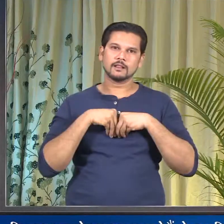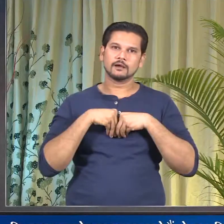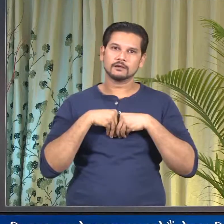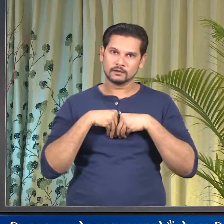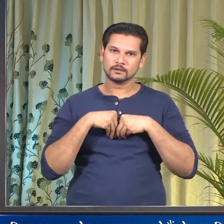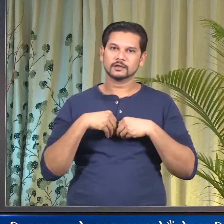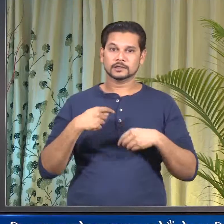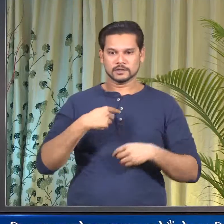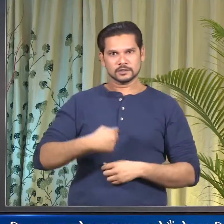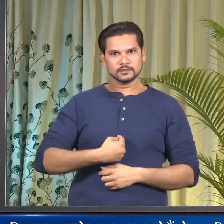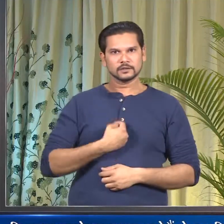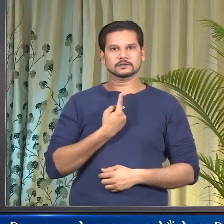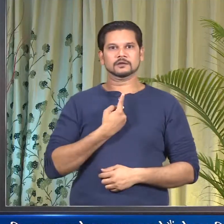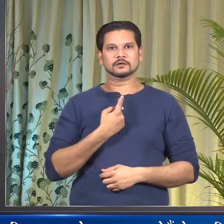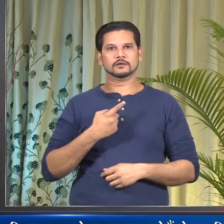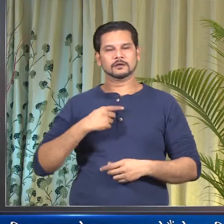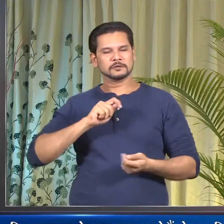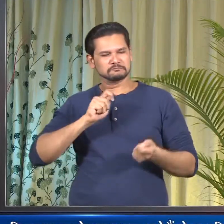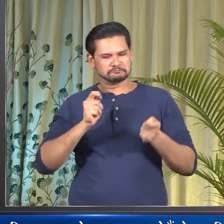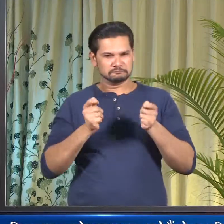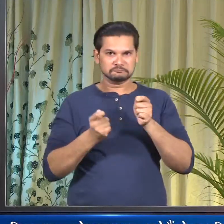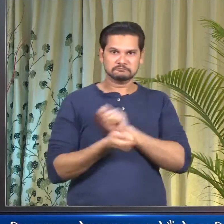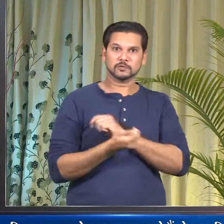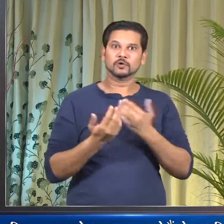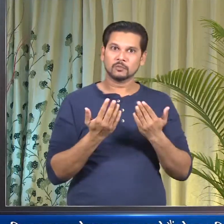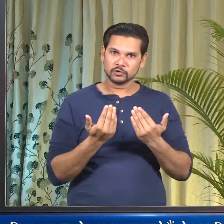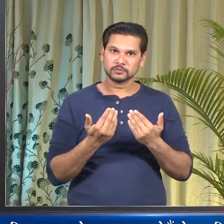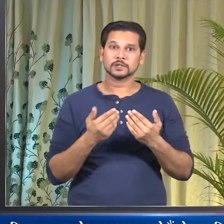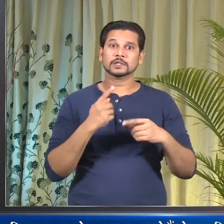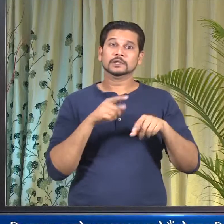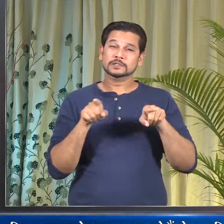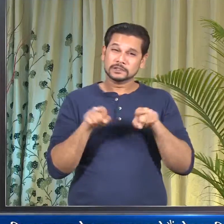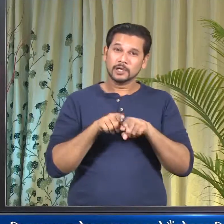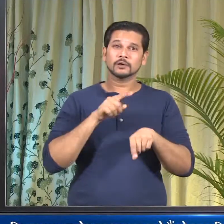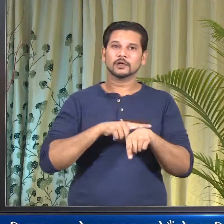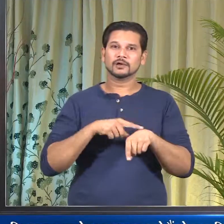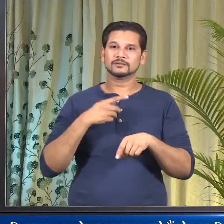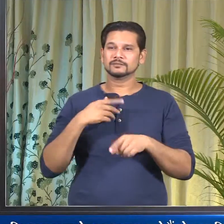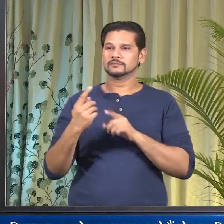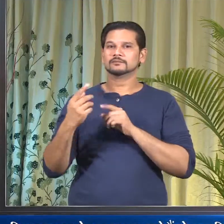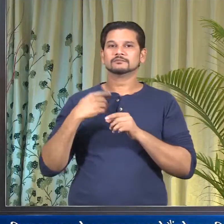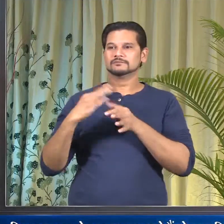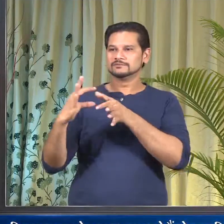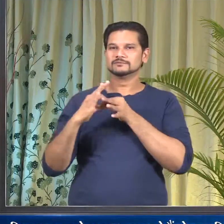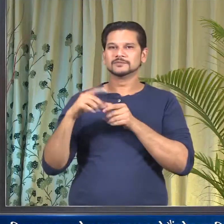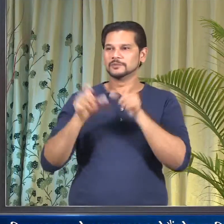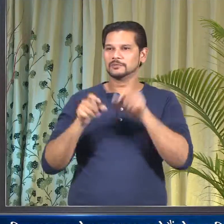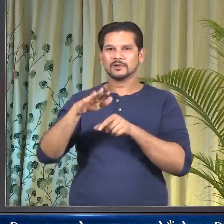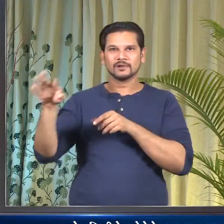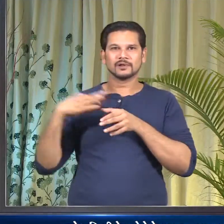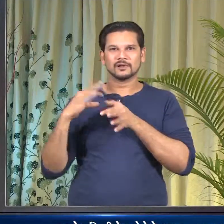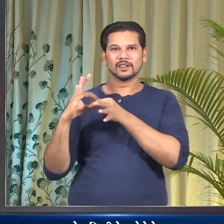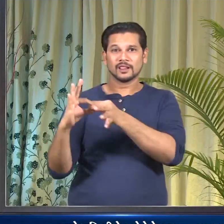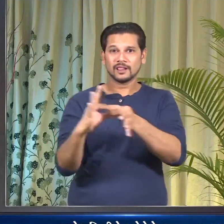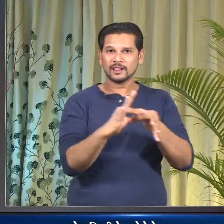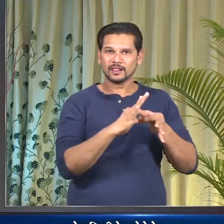स्वयम के जीवन में भी परिवर्तन लाते हैं, और जो हमारे संपर्क में आने वाली आत्माएं हैं,